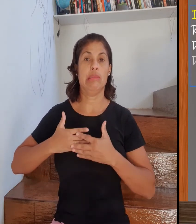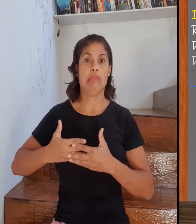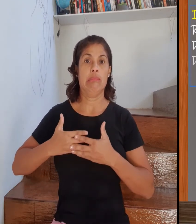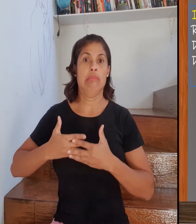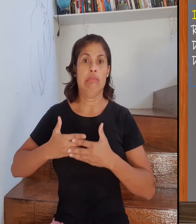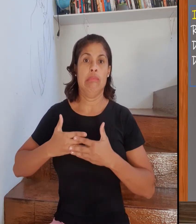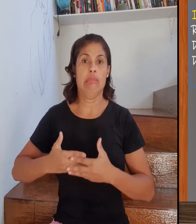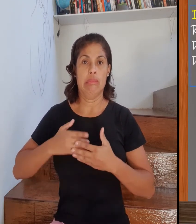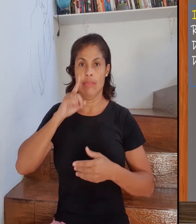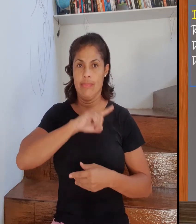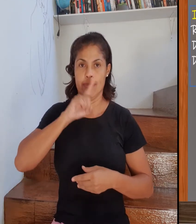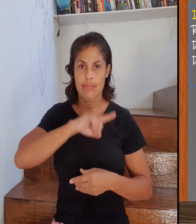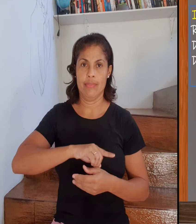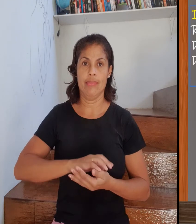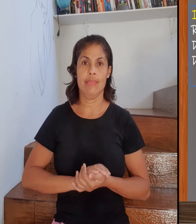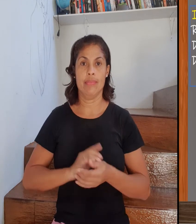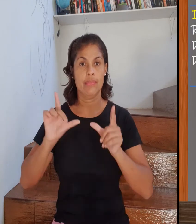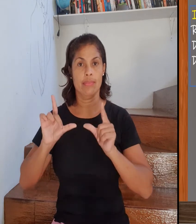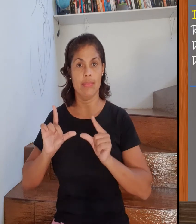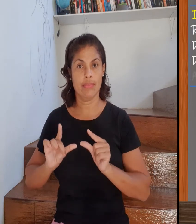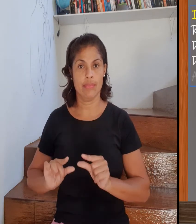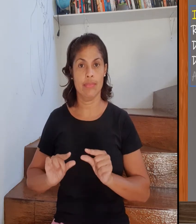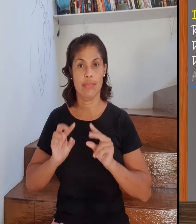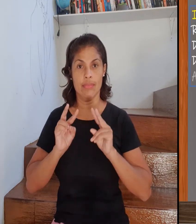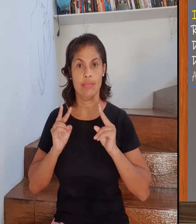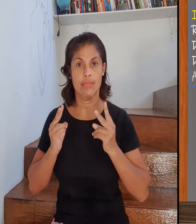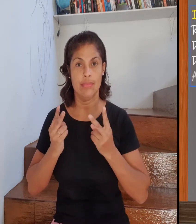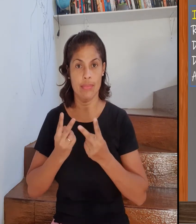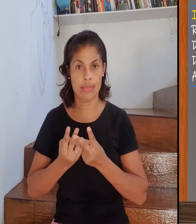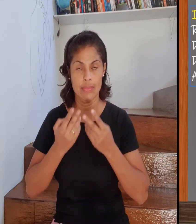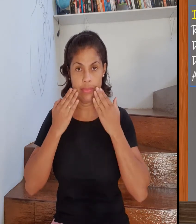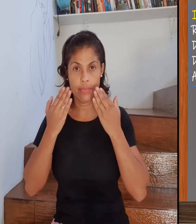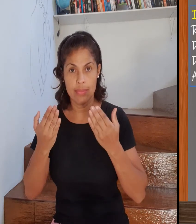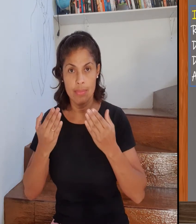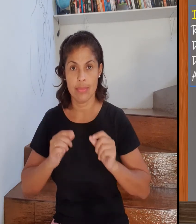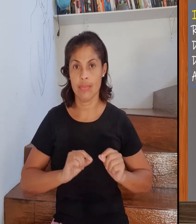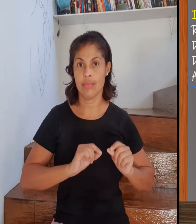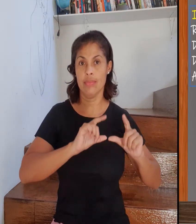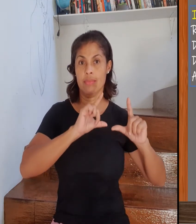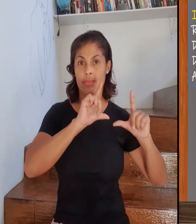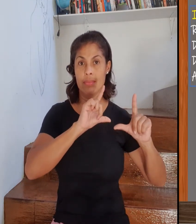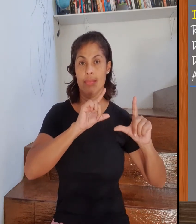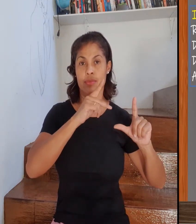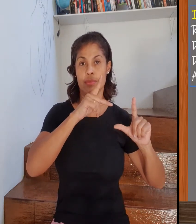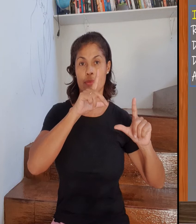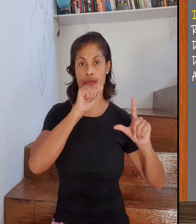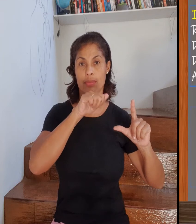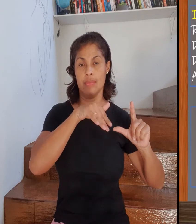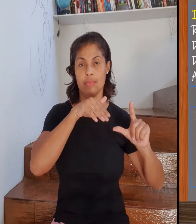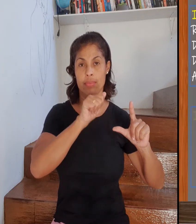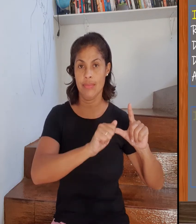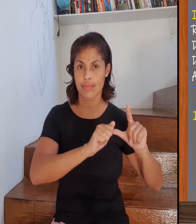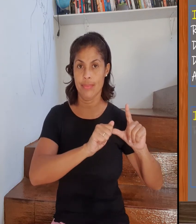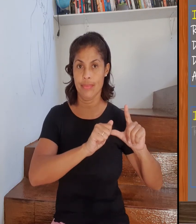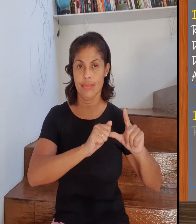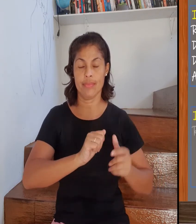congestiva. Há uma diminuição no volume aparente de distribuição e aumenta a concentração plasmática do